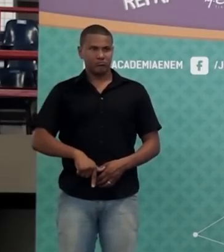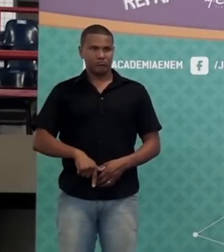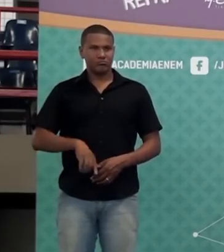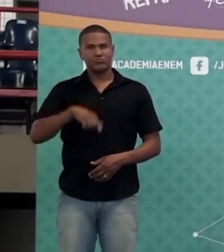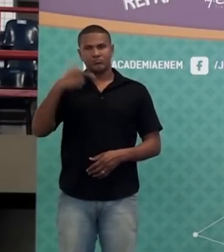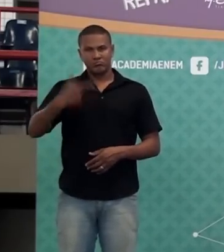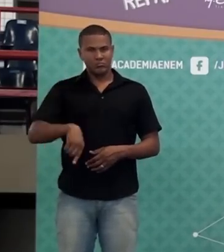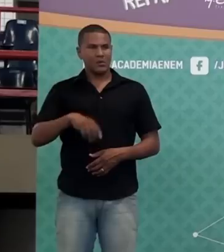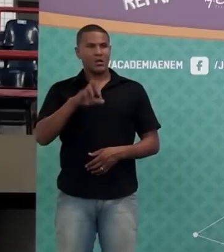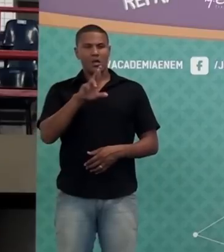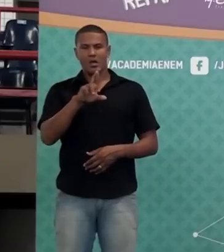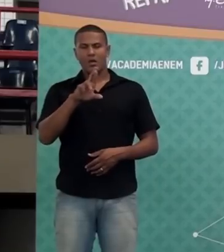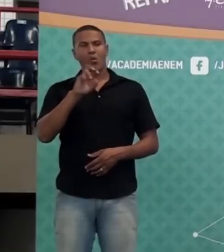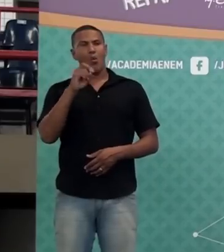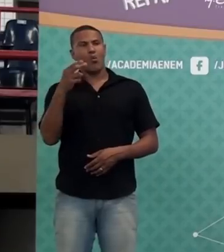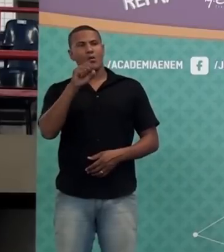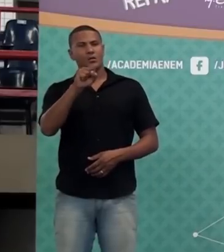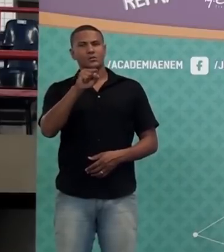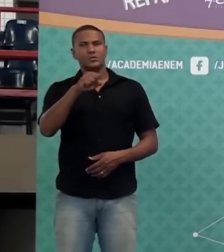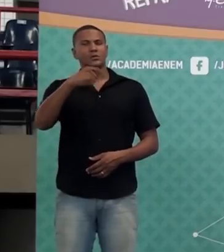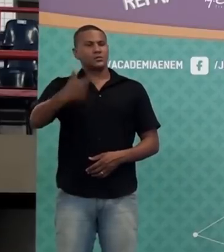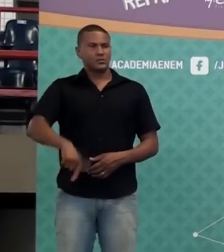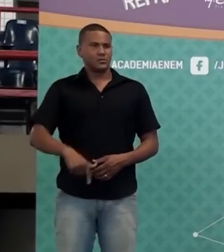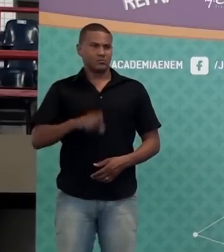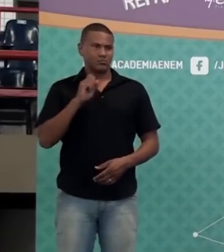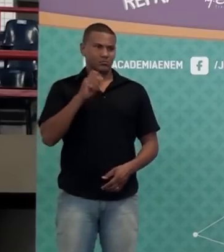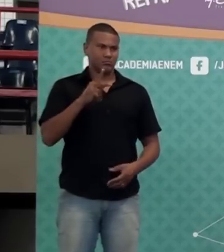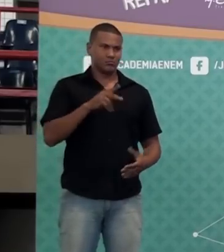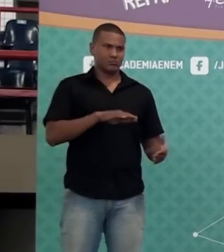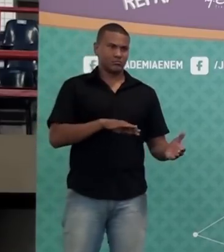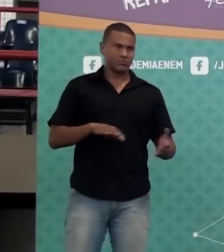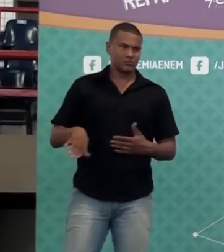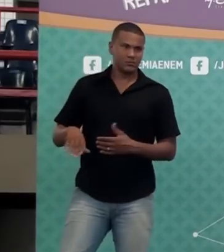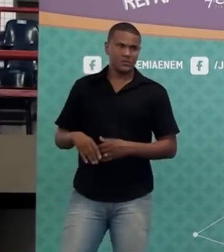S ou R. Tudo bem? Vamos lá.